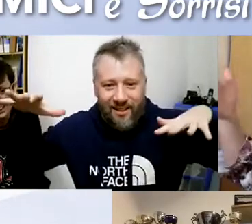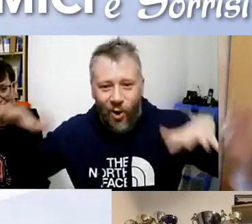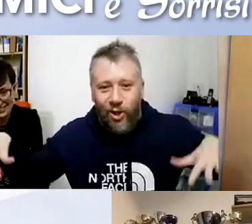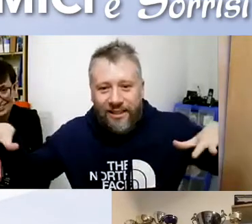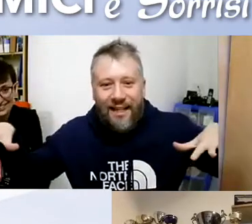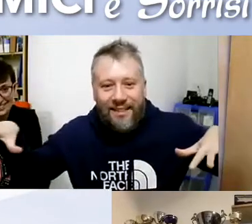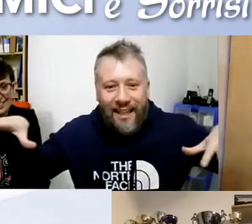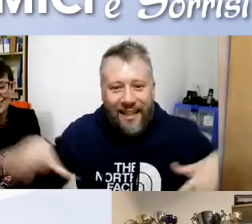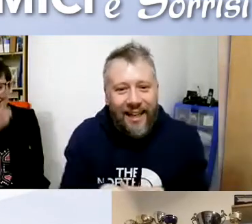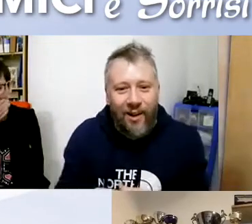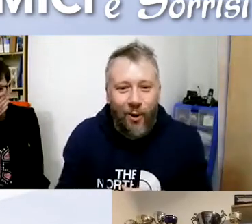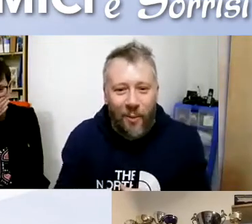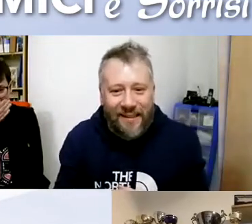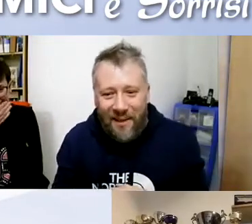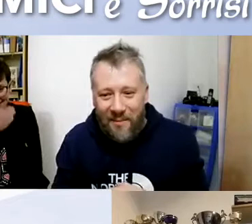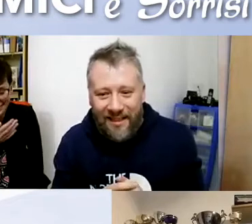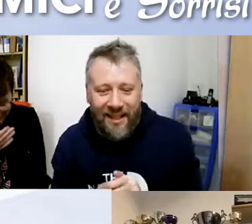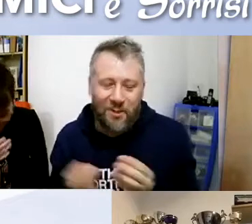stanno.